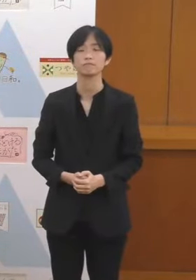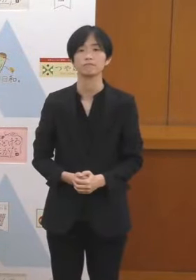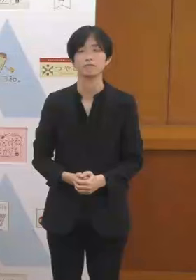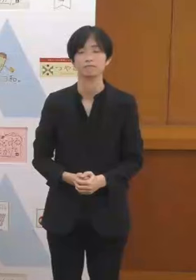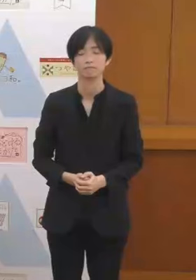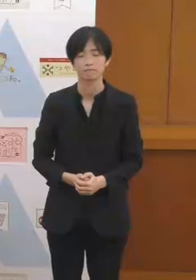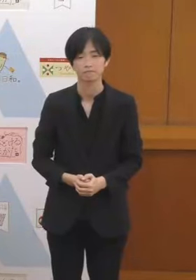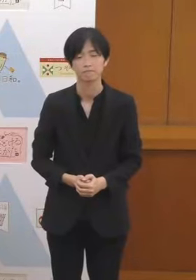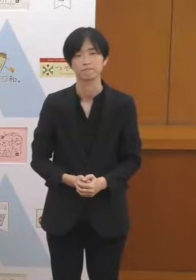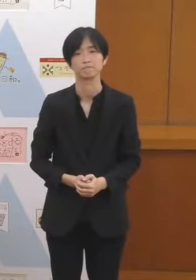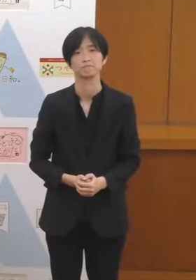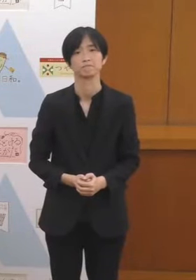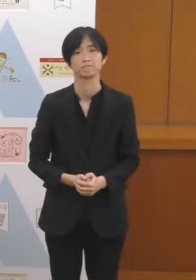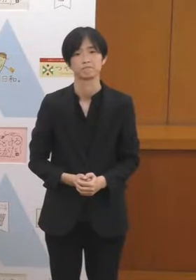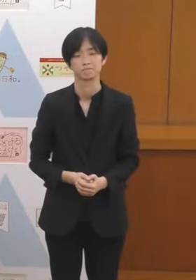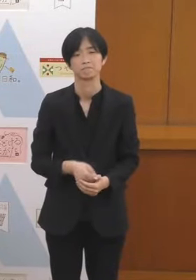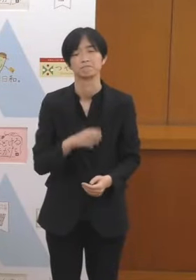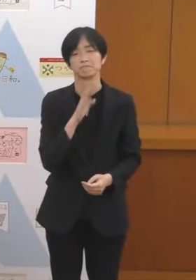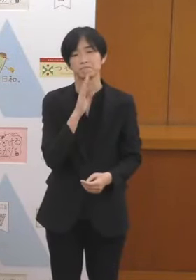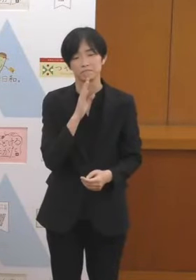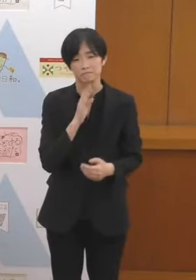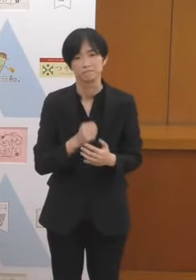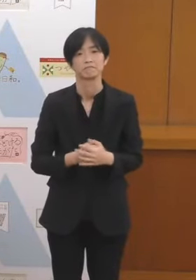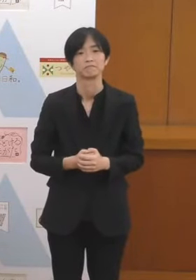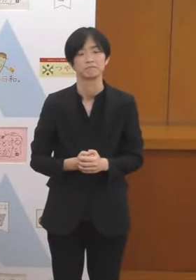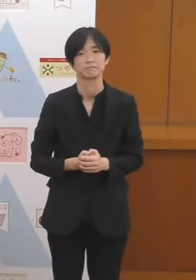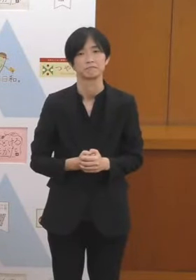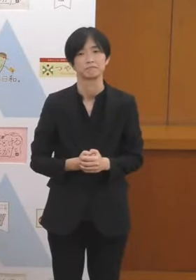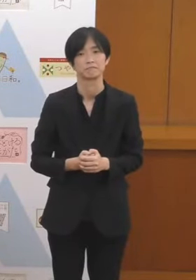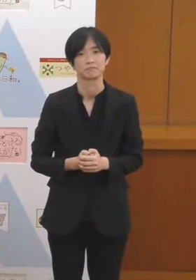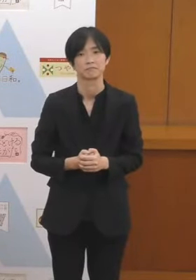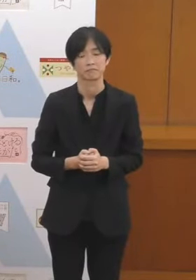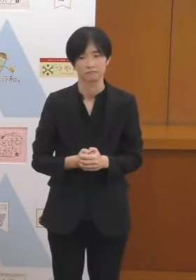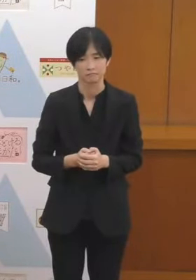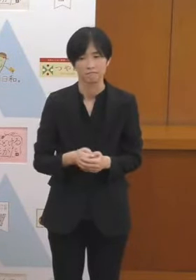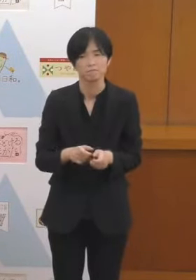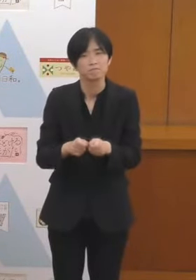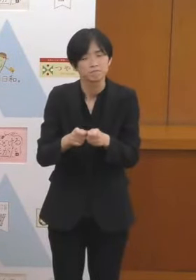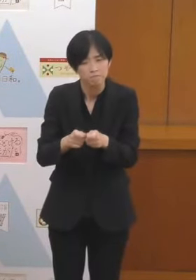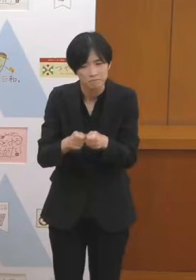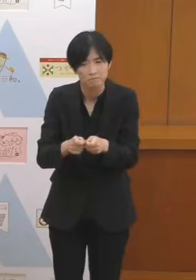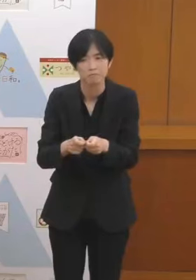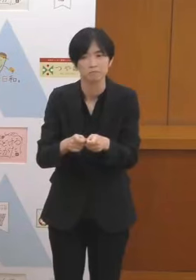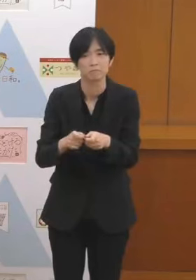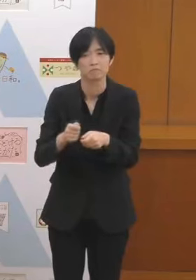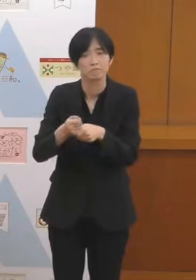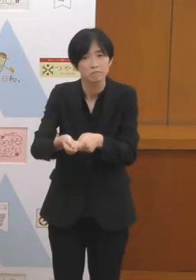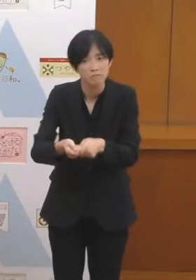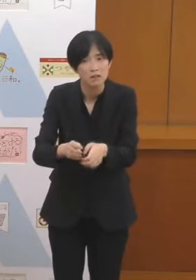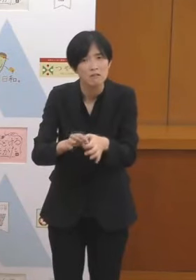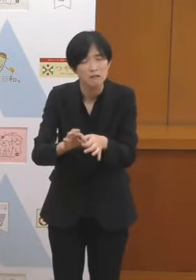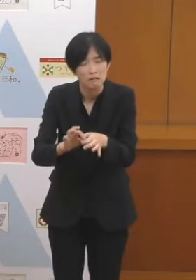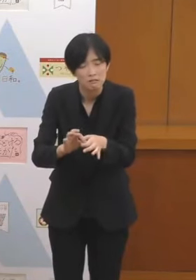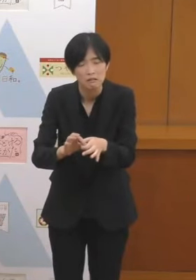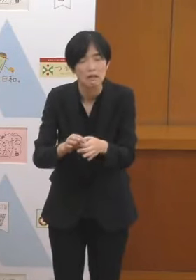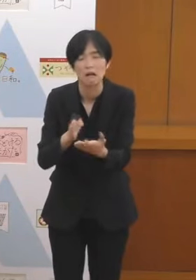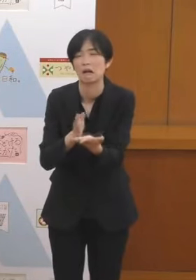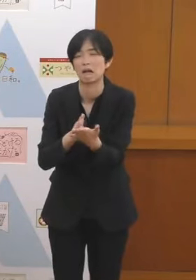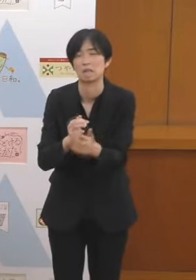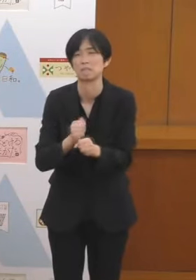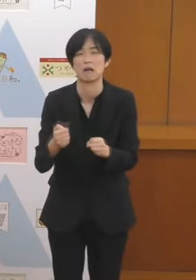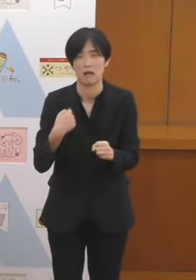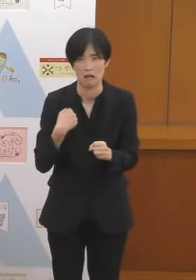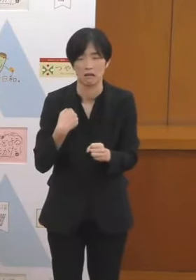ま本当にあの専門的なことまではね私からはなかなか申し上げられないところでありますけど